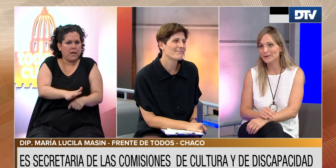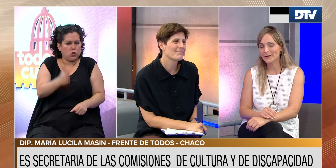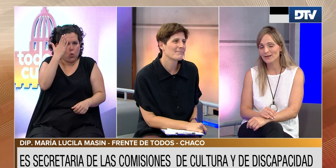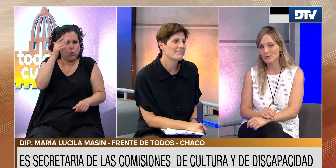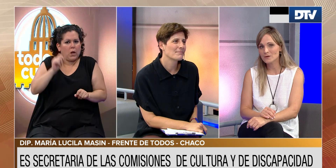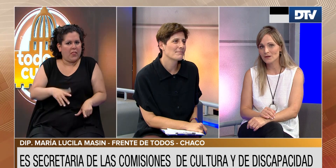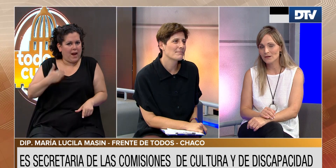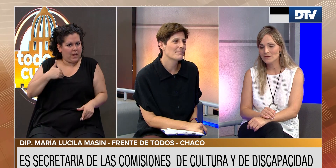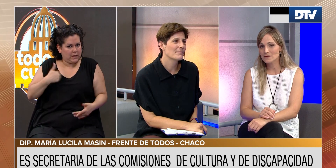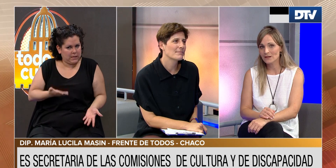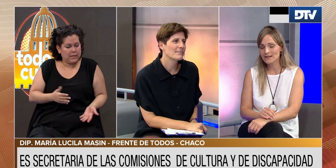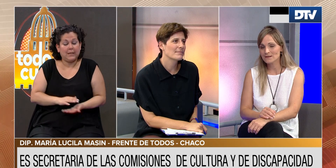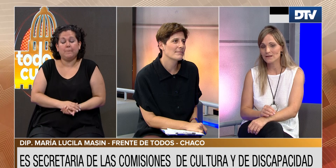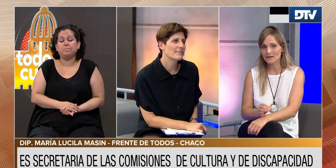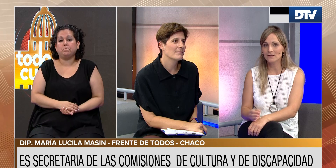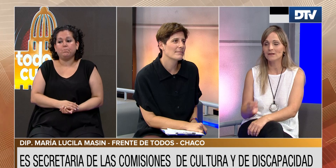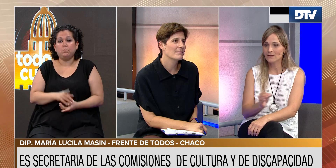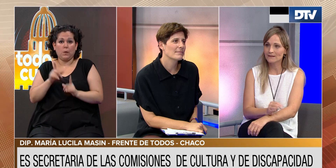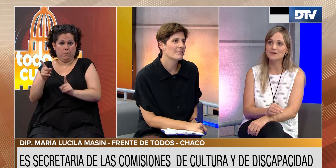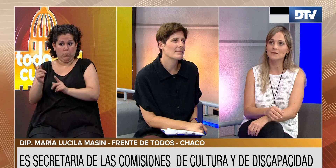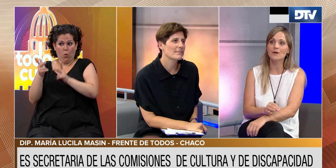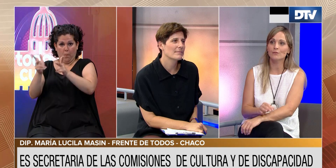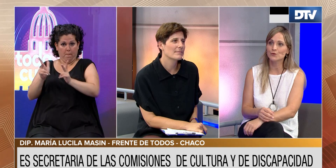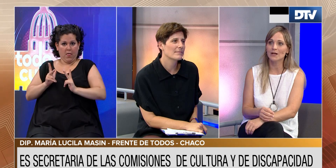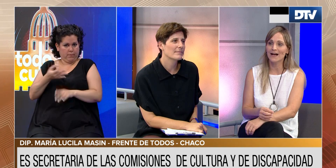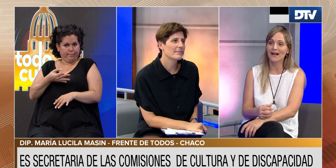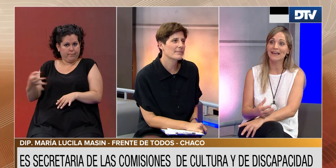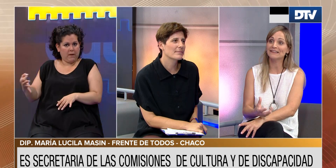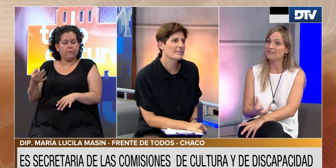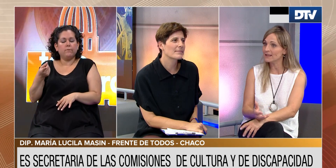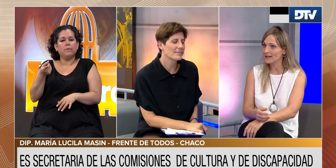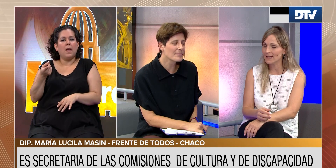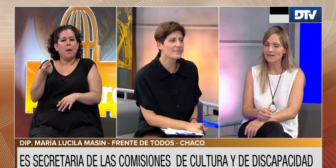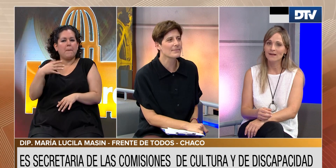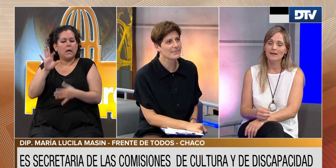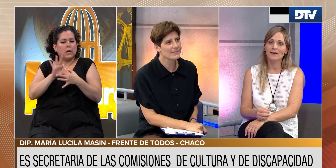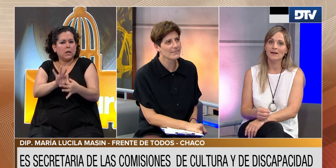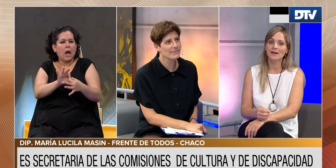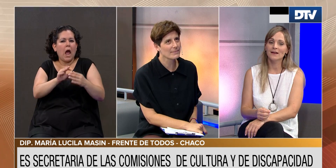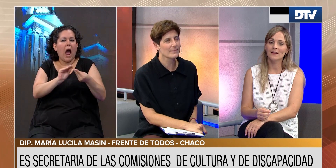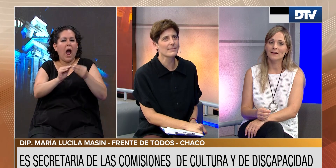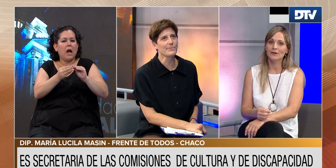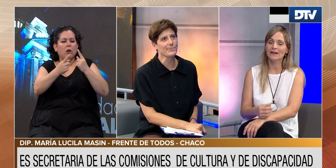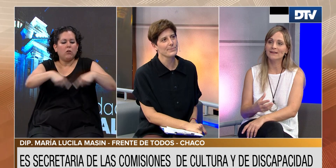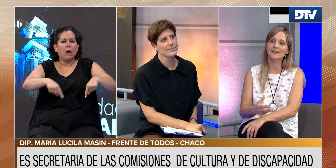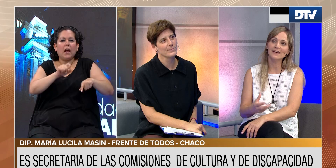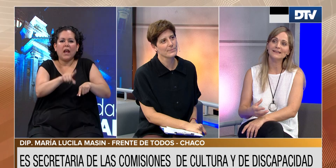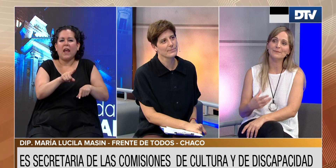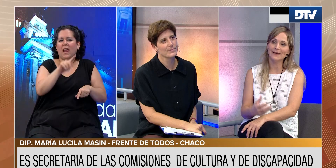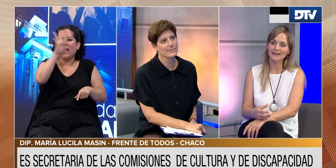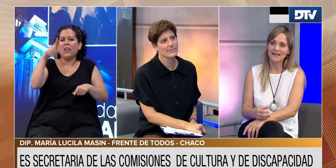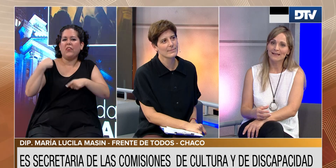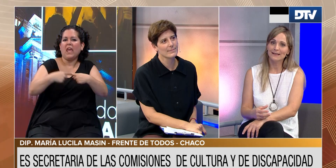respecto a esto que vos mencionás y está asociado mucho al arte indígena. Digo, el arte